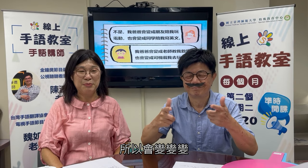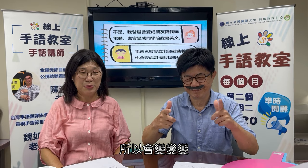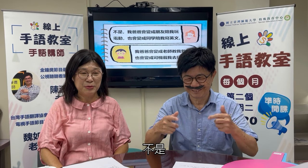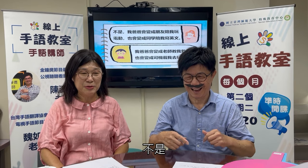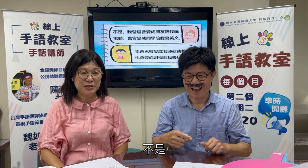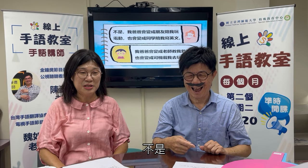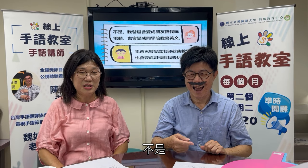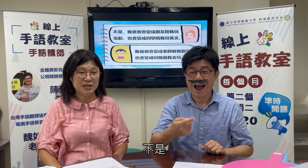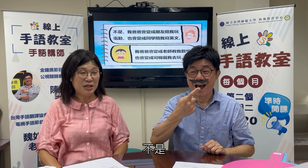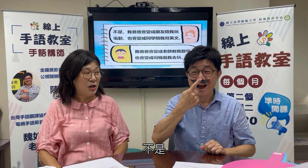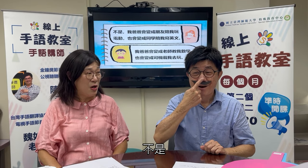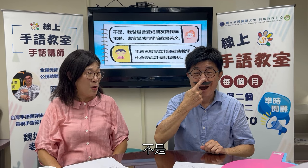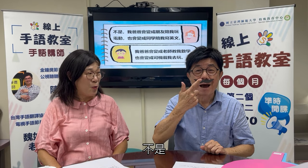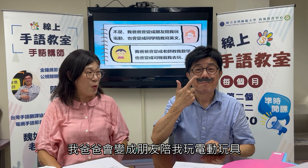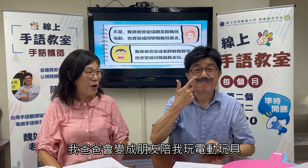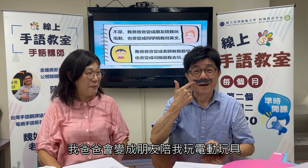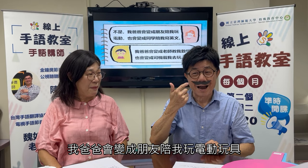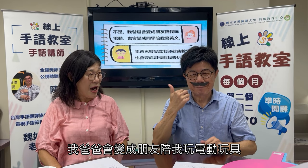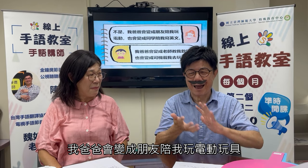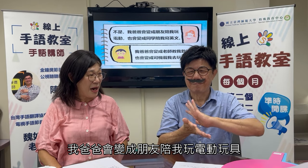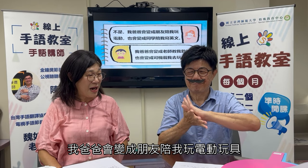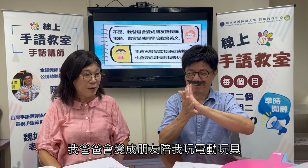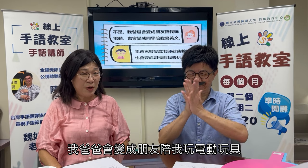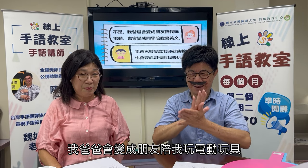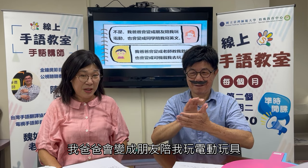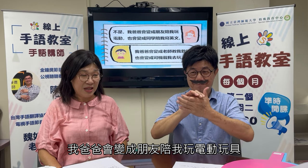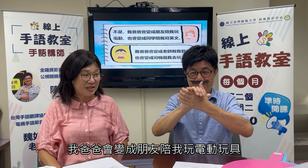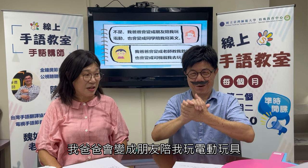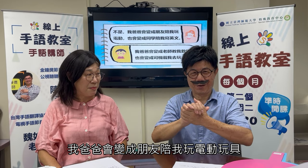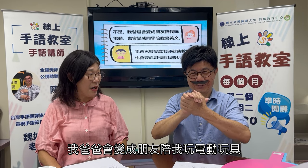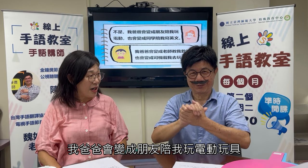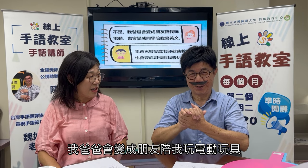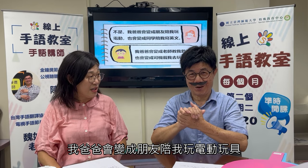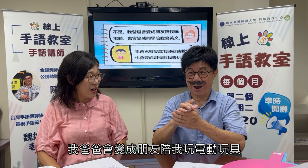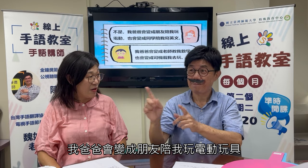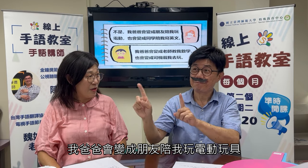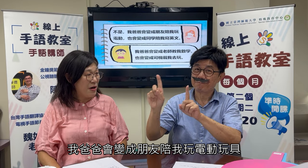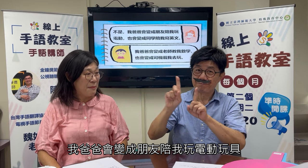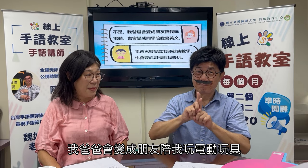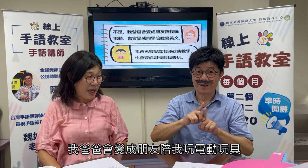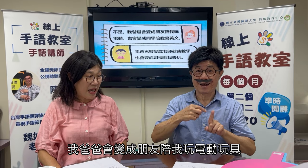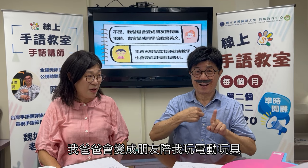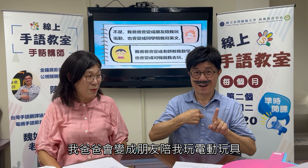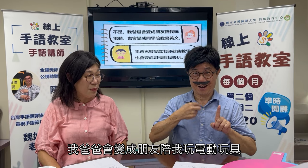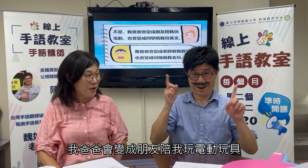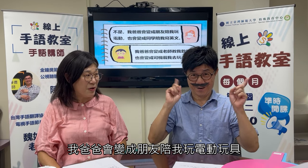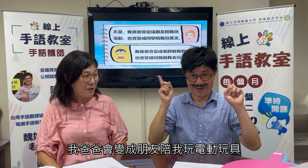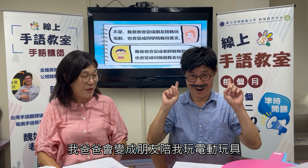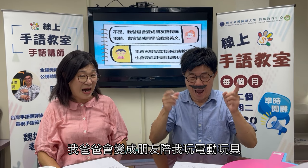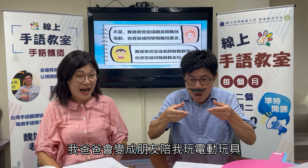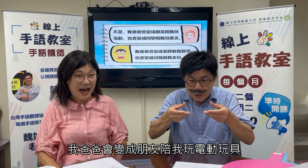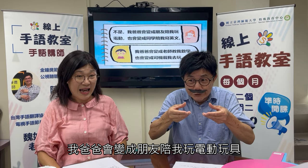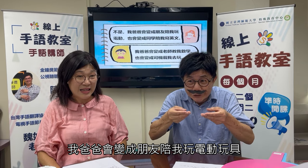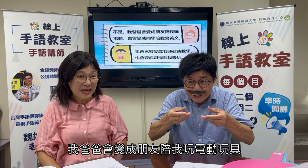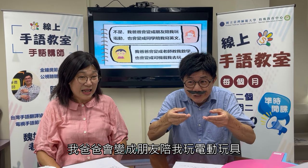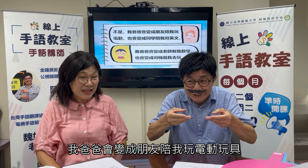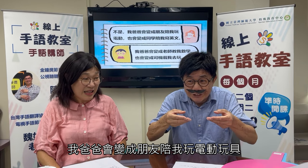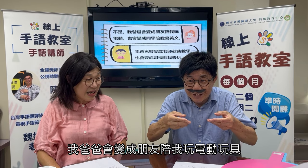不是，我爸爸会变成朋友陪我玩电